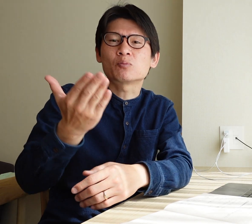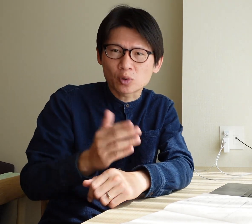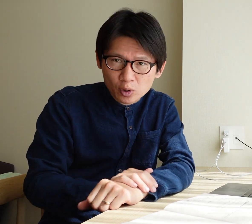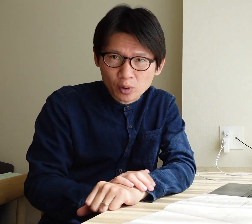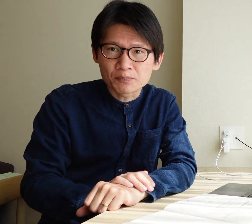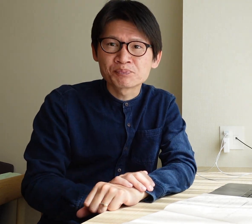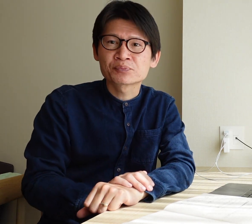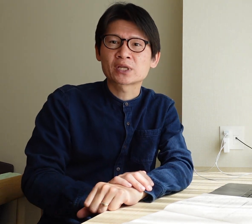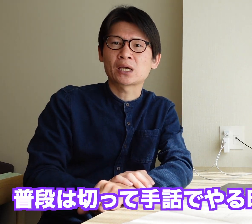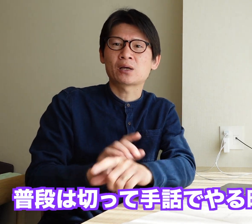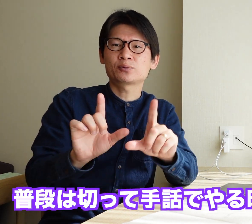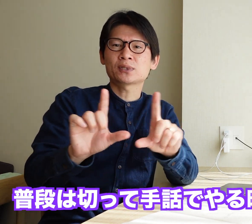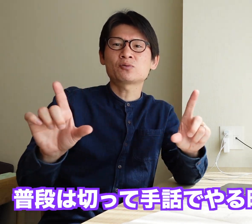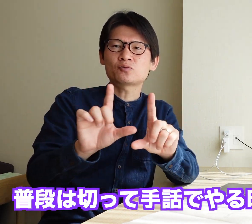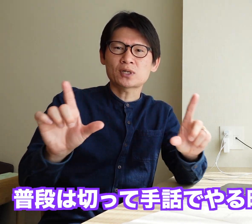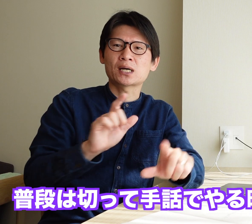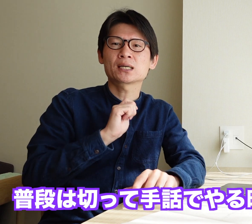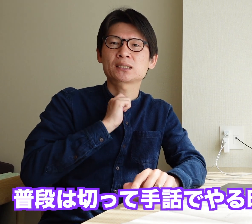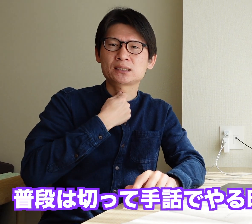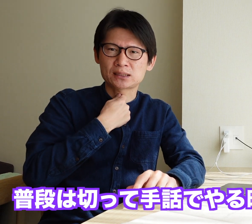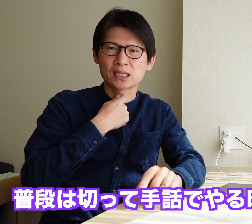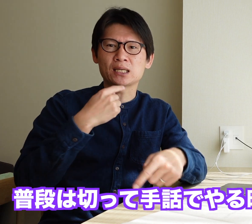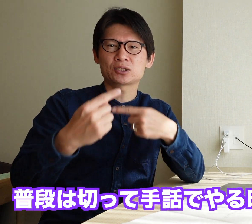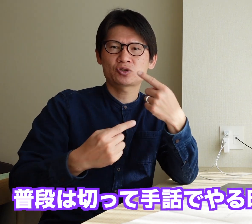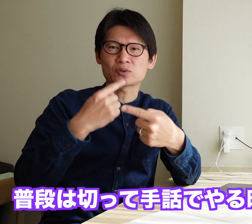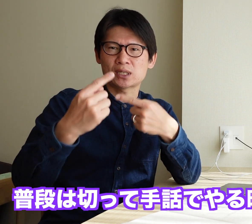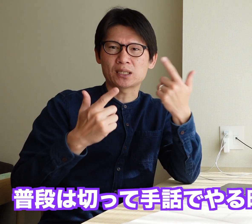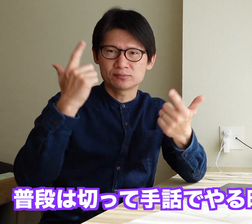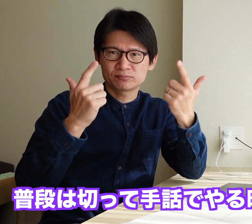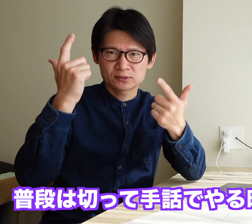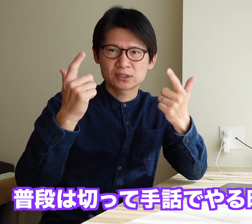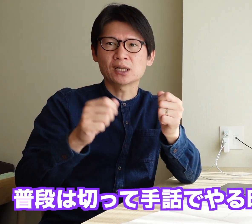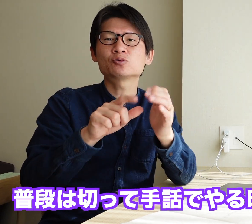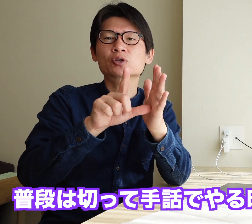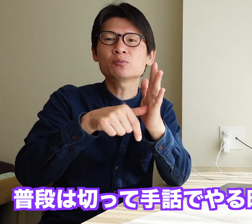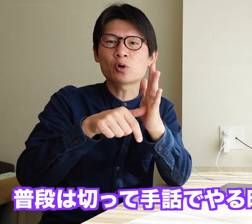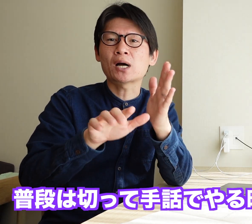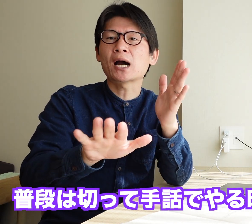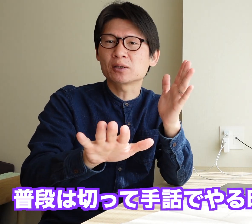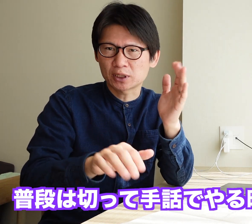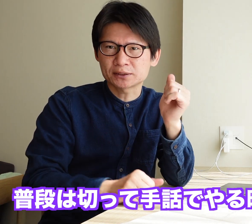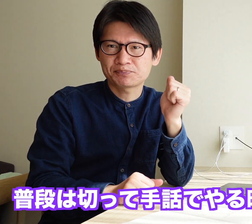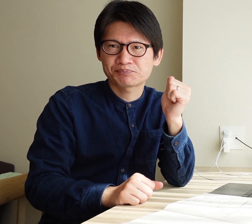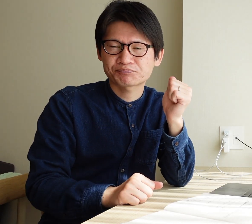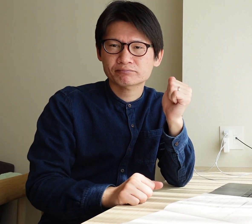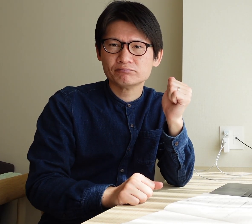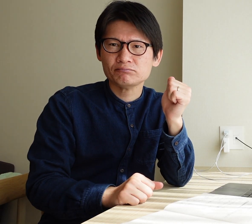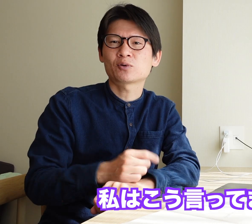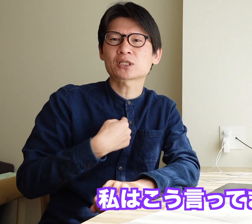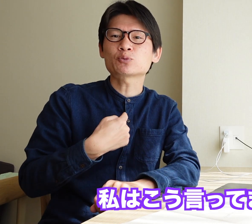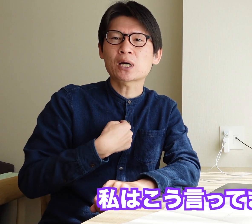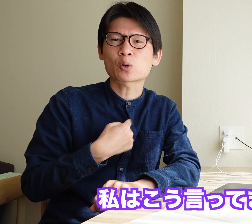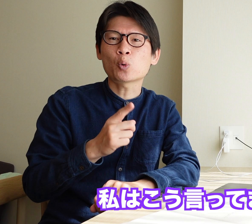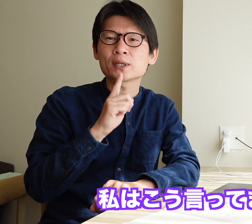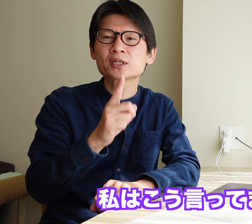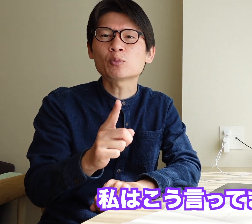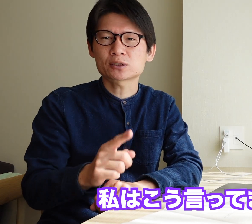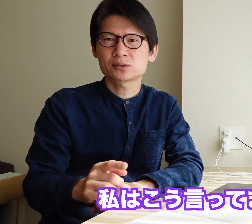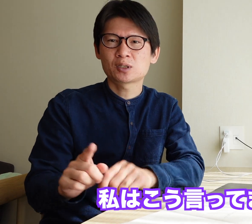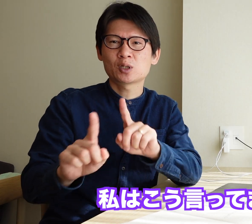ども、普段は切って手話やる時もあります。私はこう言ってます。